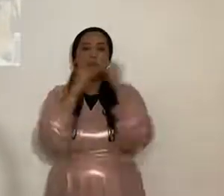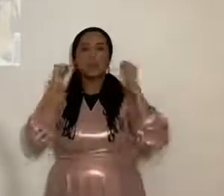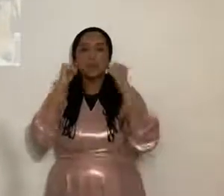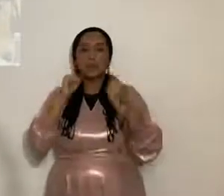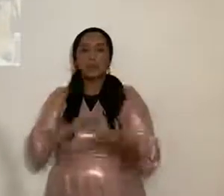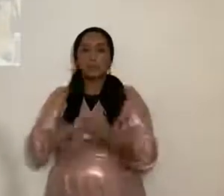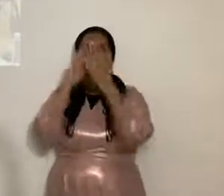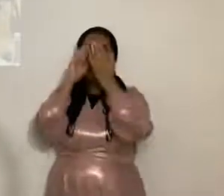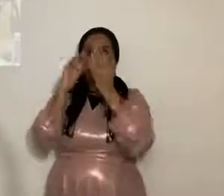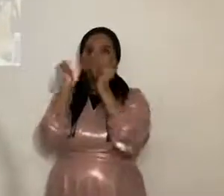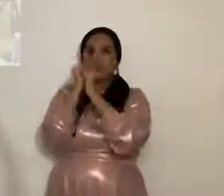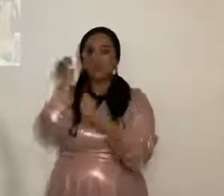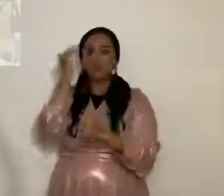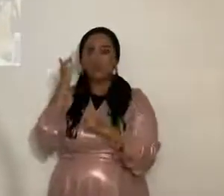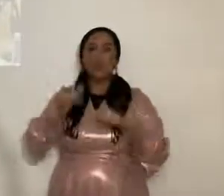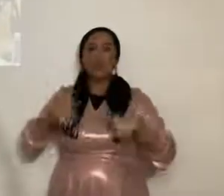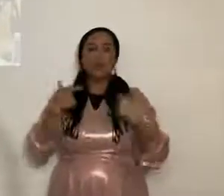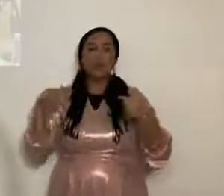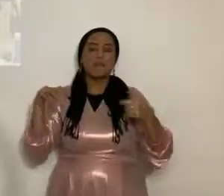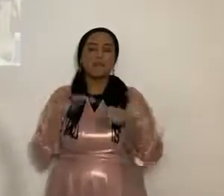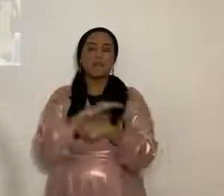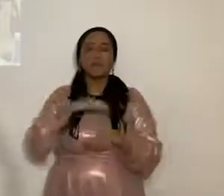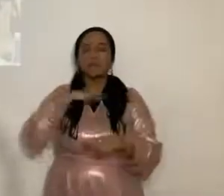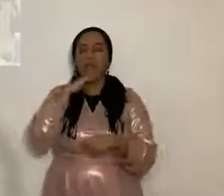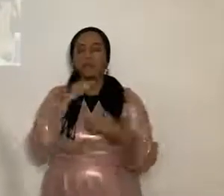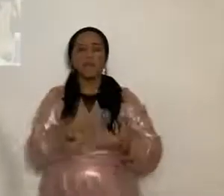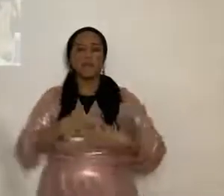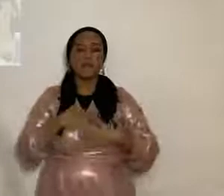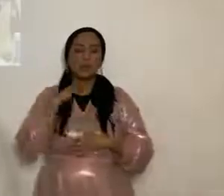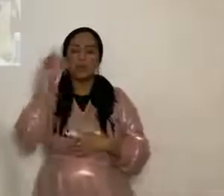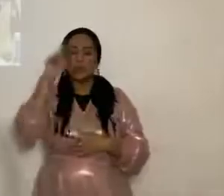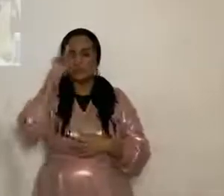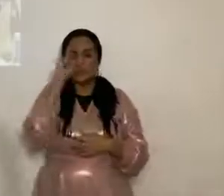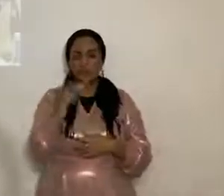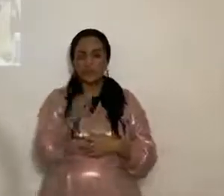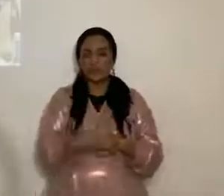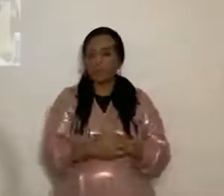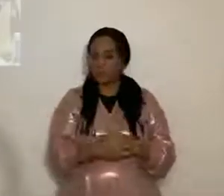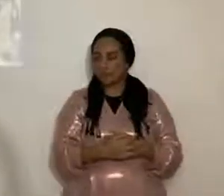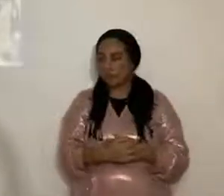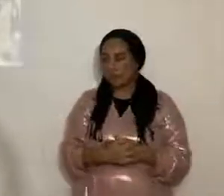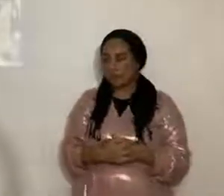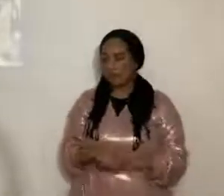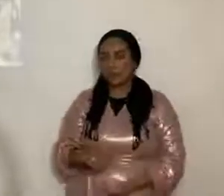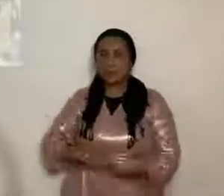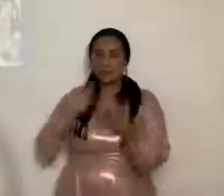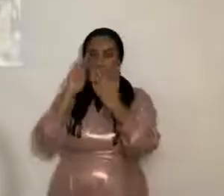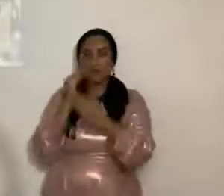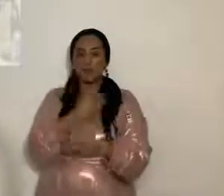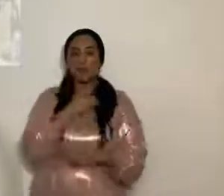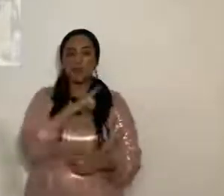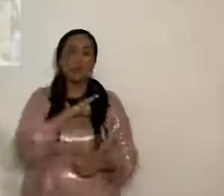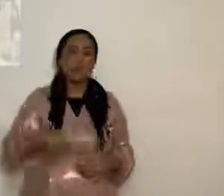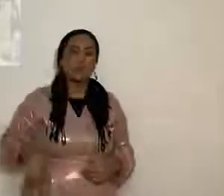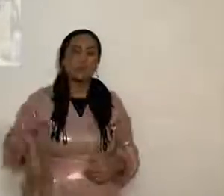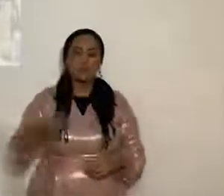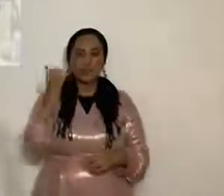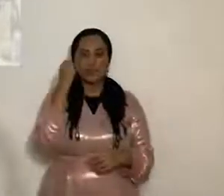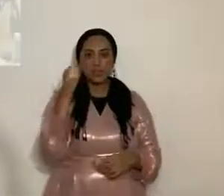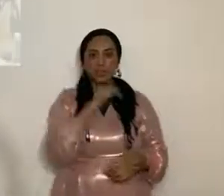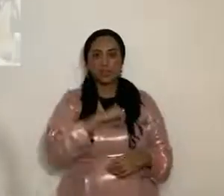presencia, vivir en plenitud de gozo por la eternidad delante de nuestro Adón Yahshua